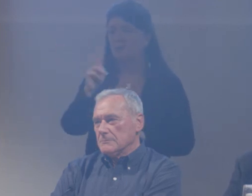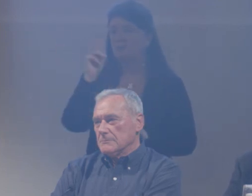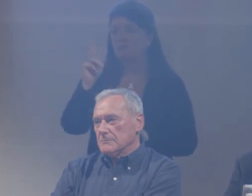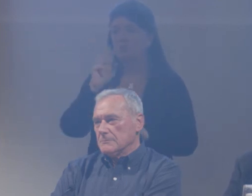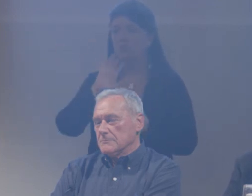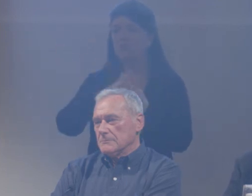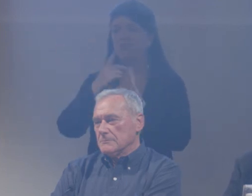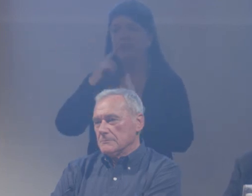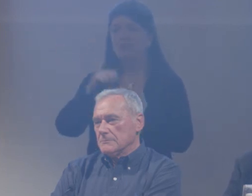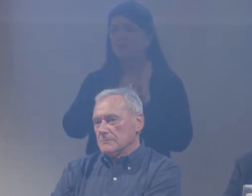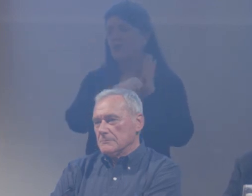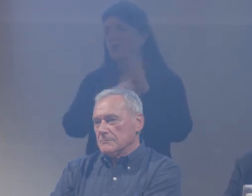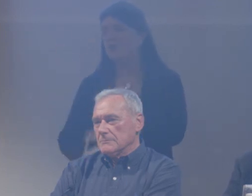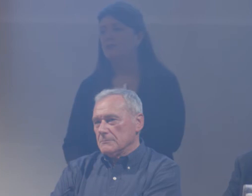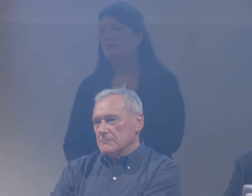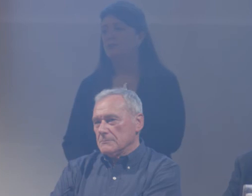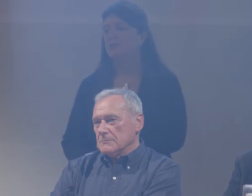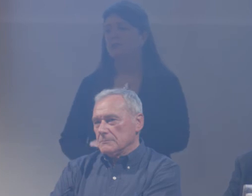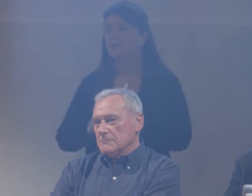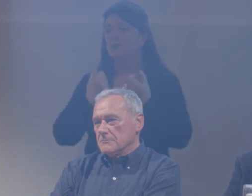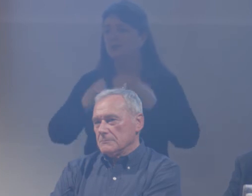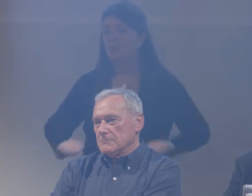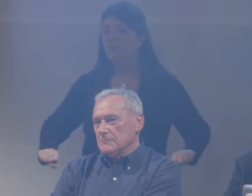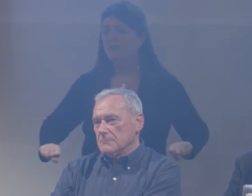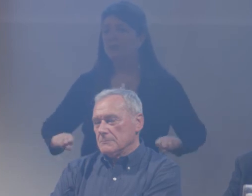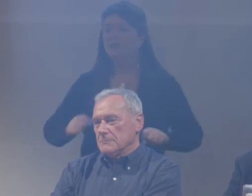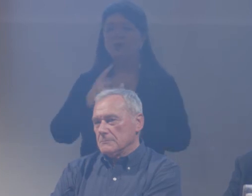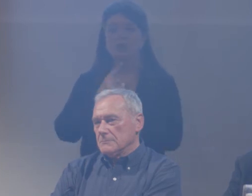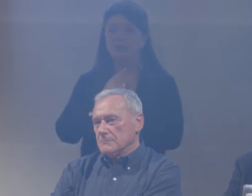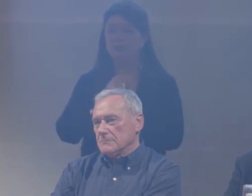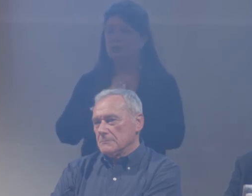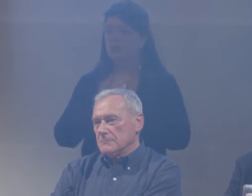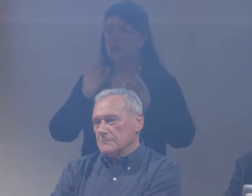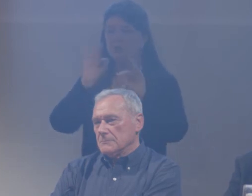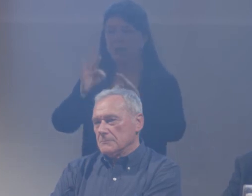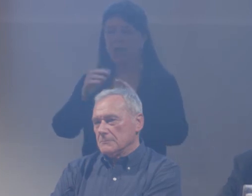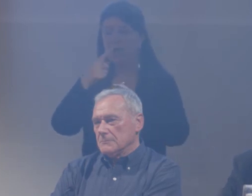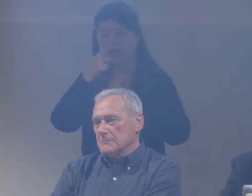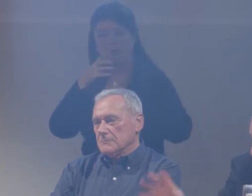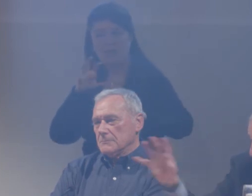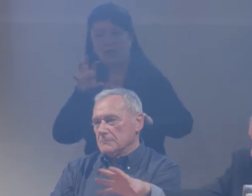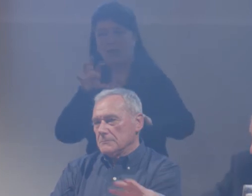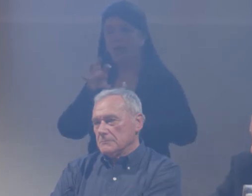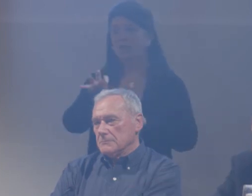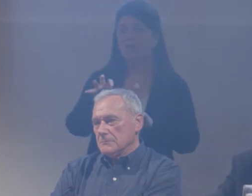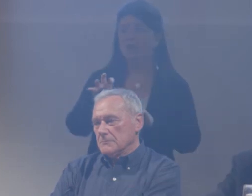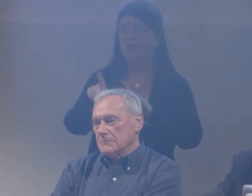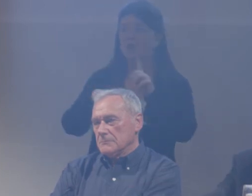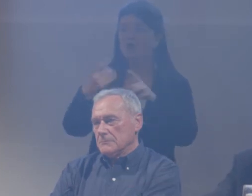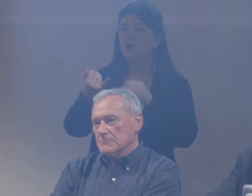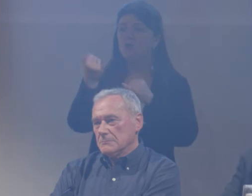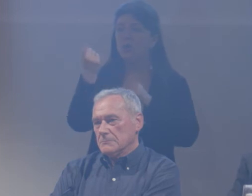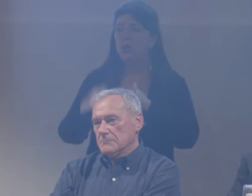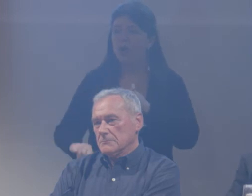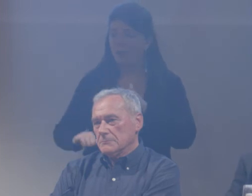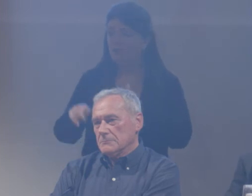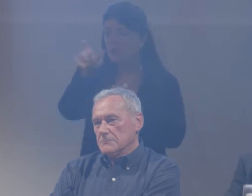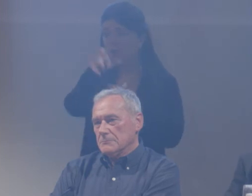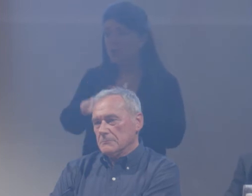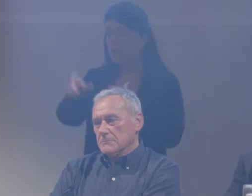sconfitta e devono passare al contrattacco, eliminando poi alla fine eliminando